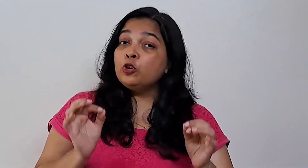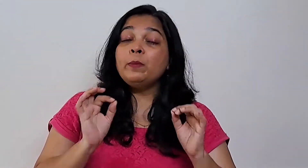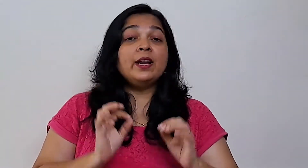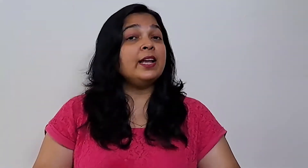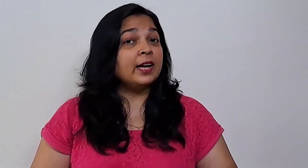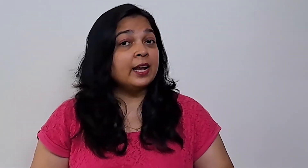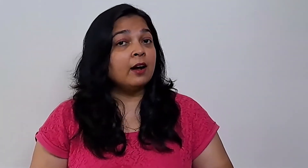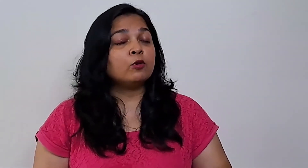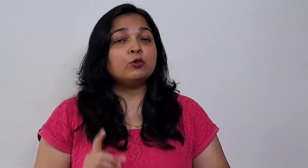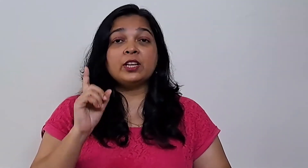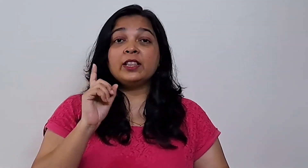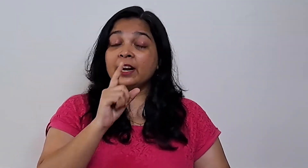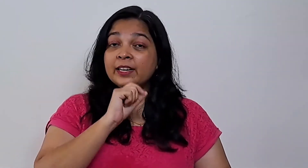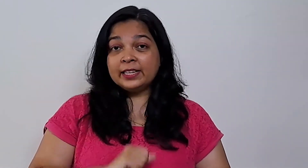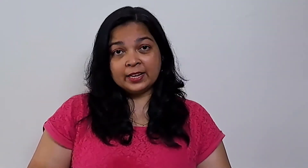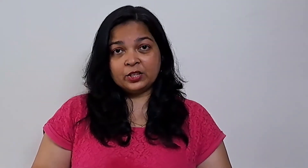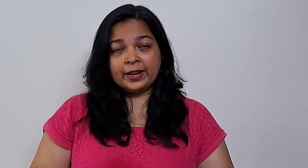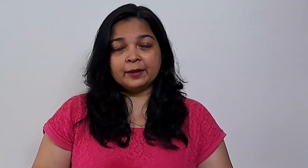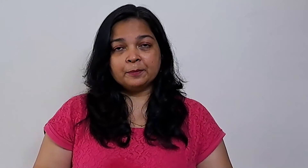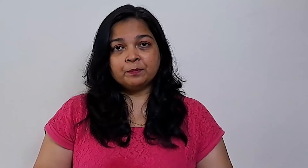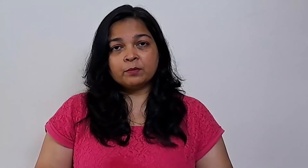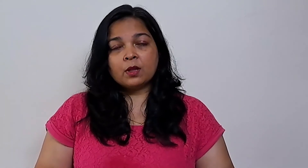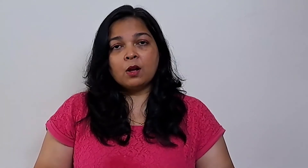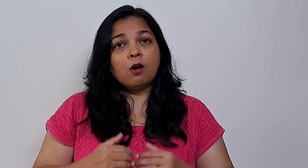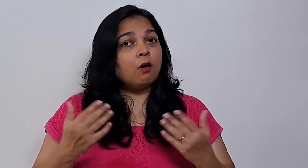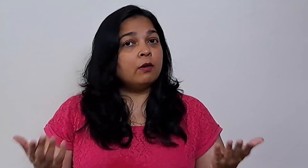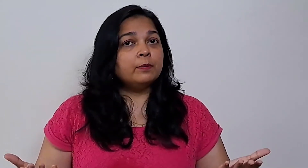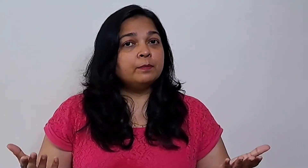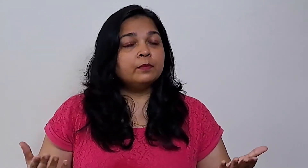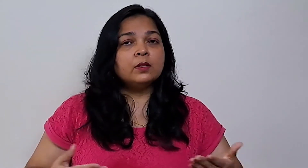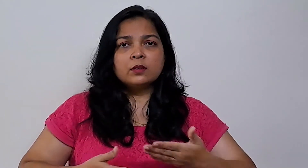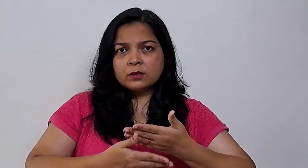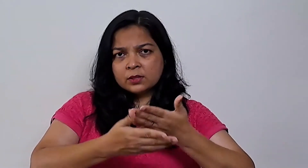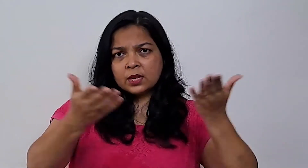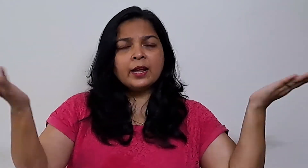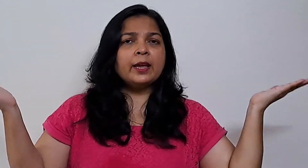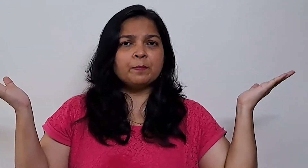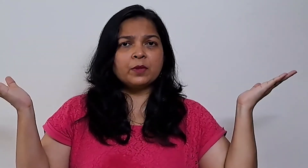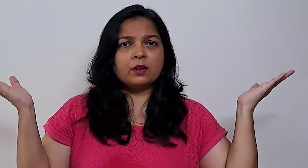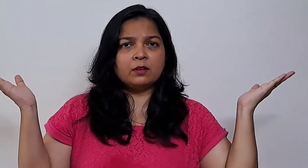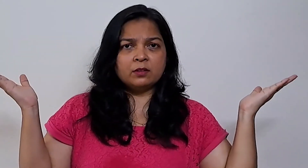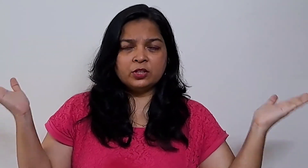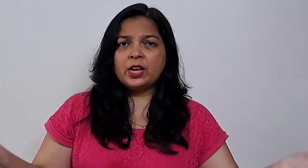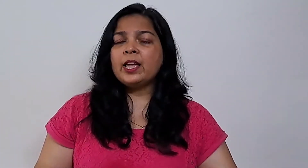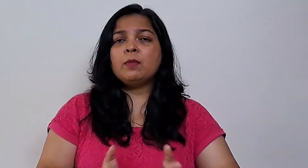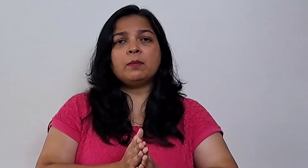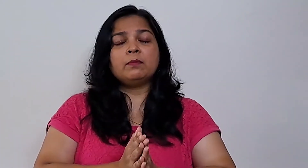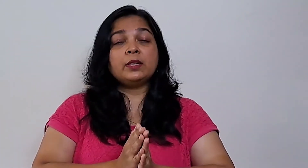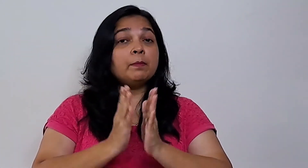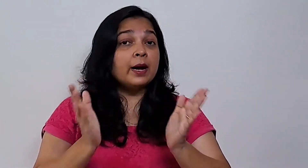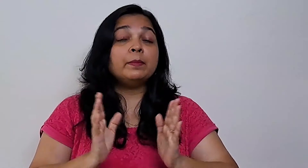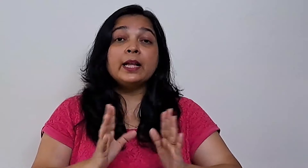ਤੇ ਜੋ ਨਹੀਂ ਕਰੇਗਾ ਉਹਨੂੰ ਦੰਡ ਦਿੱਤਾ ਜਾਵੇਗਾ, ਉਹਨੂੰ ਸਜ਼ਾ ਦਿੱਤੀ ਜਾਵੇਗੀ। ਤੇ